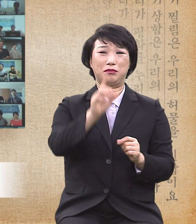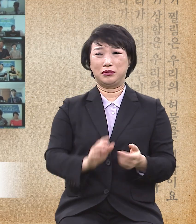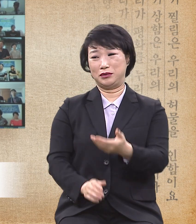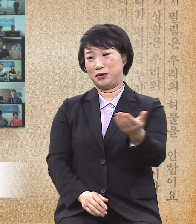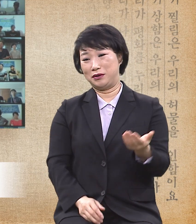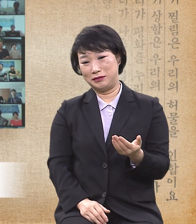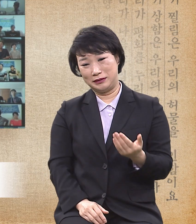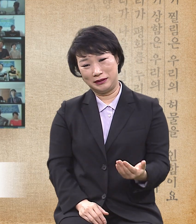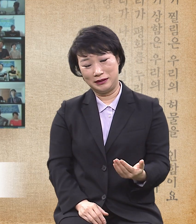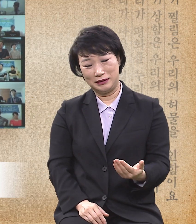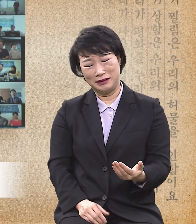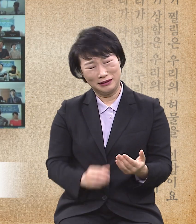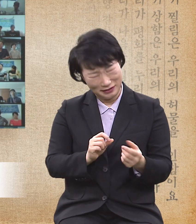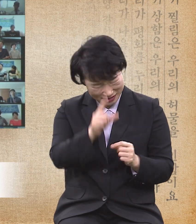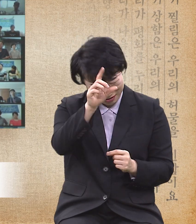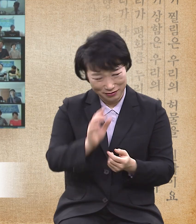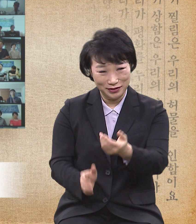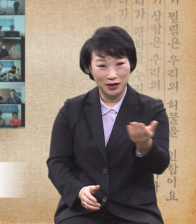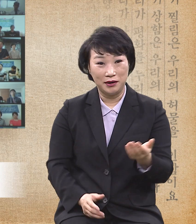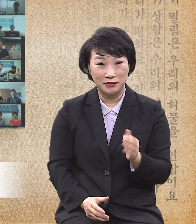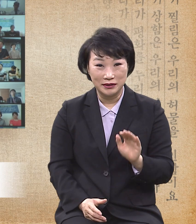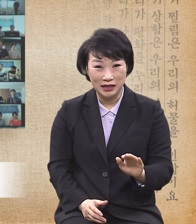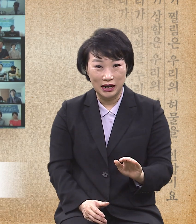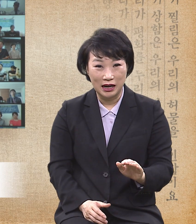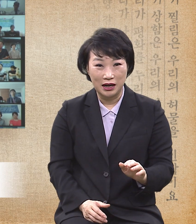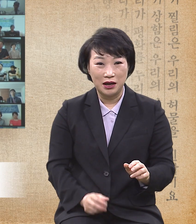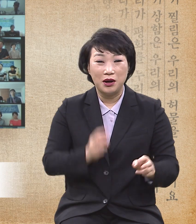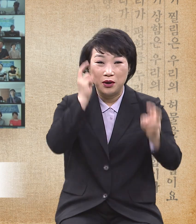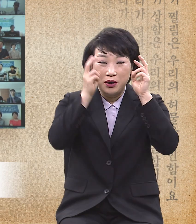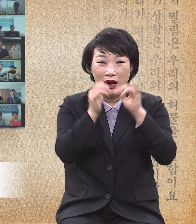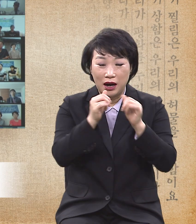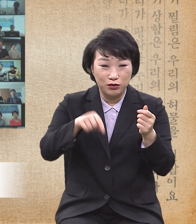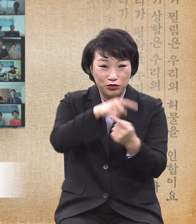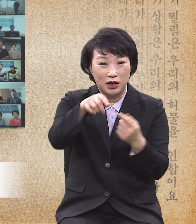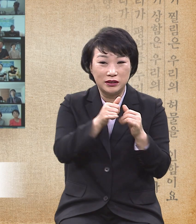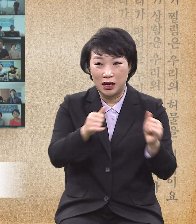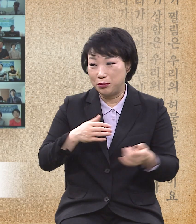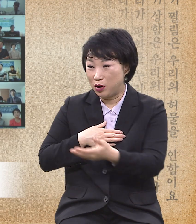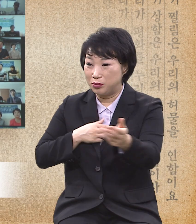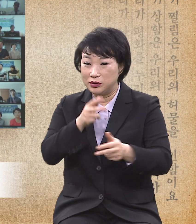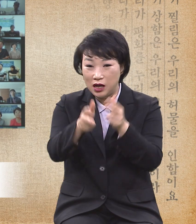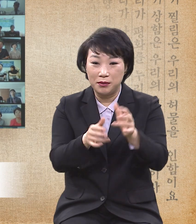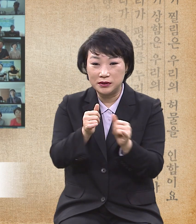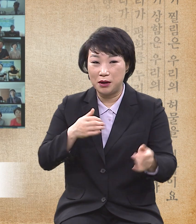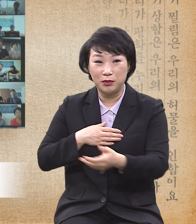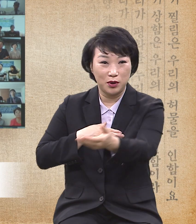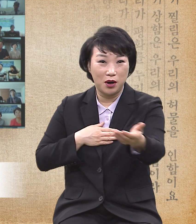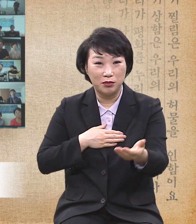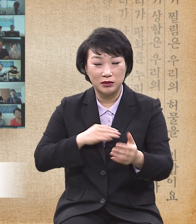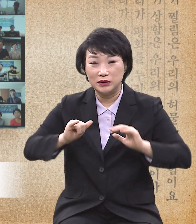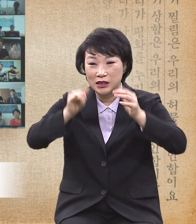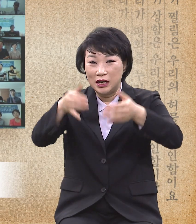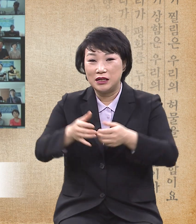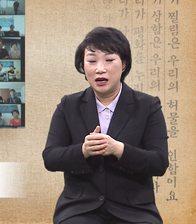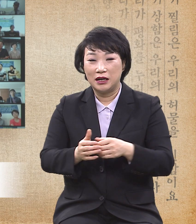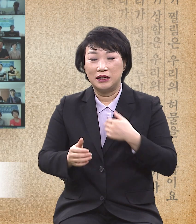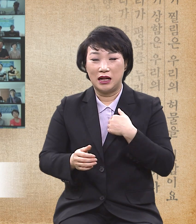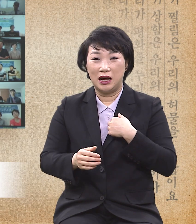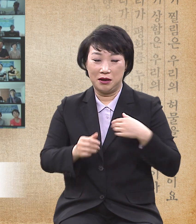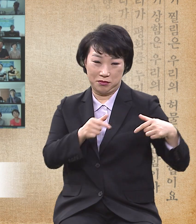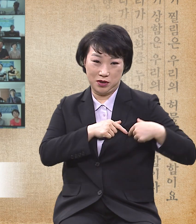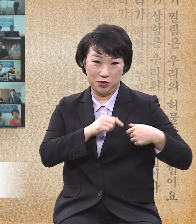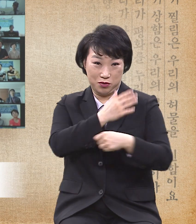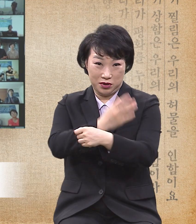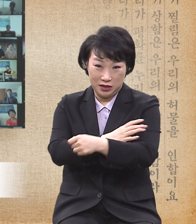응? 좀 많냐 이 말이야. 기업하는 사람들, 사업하는 사람들, 세상에 자기